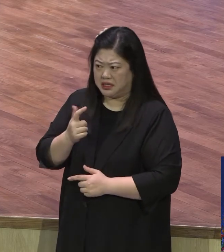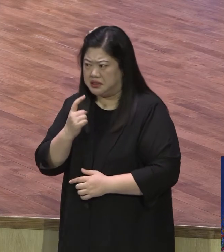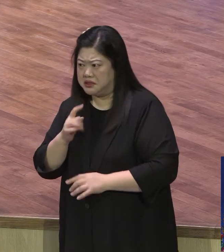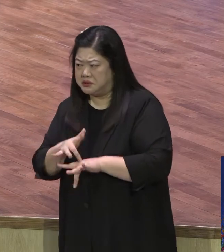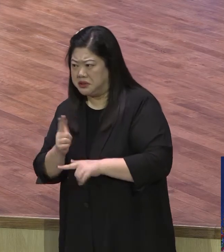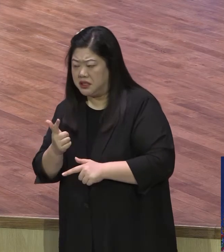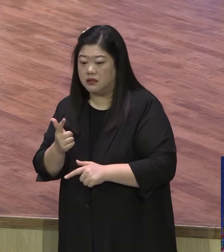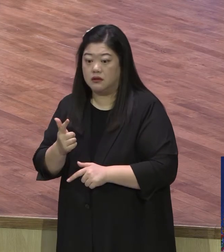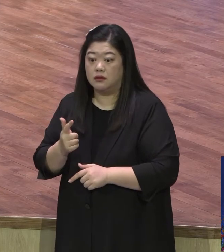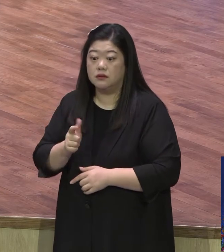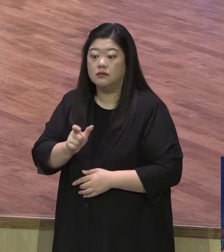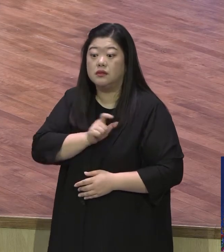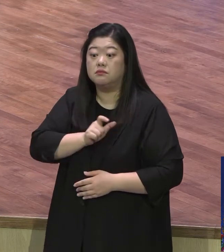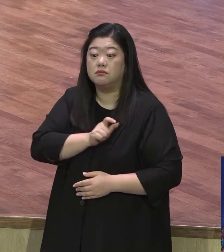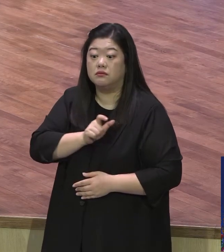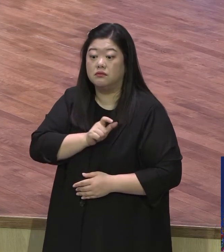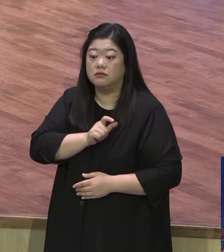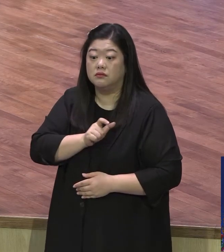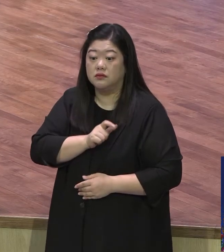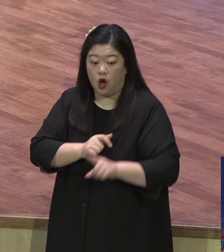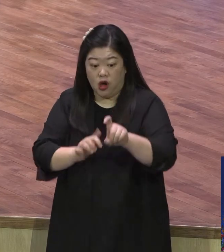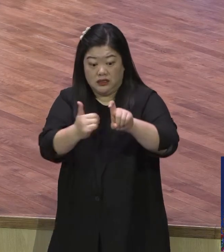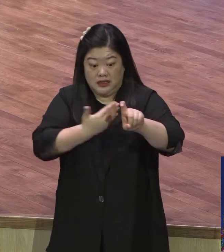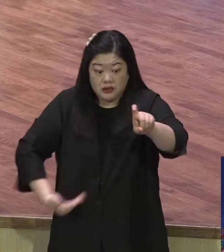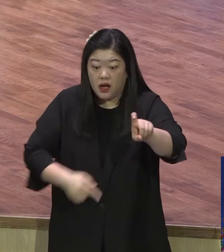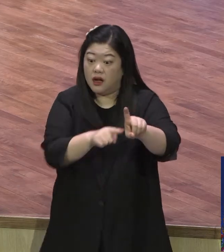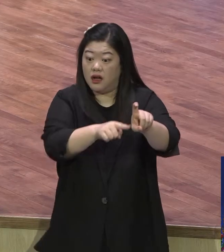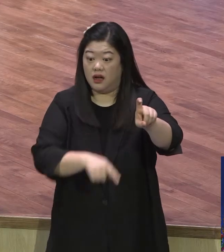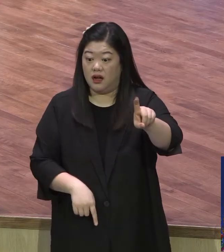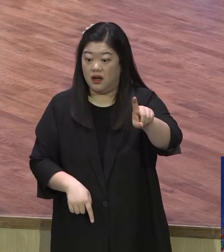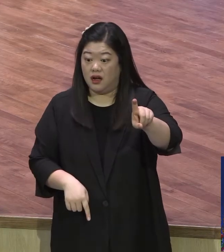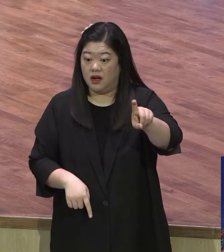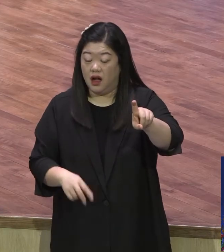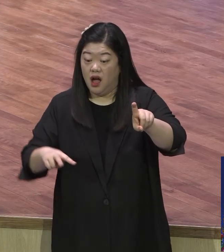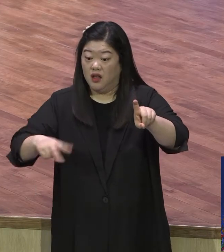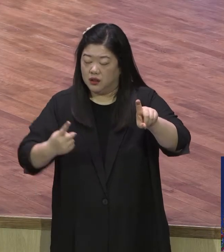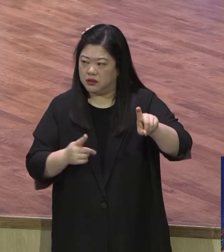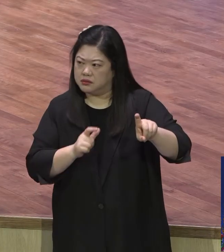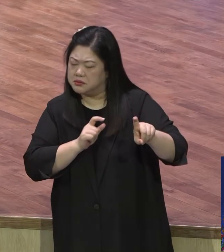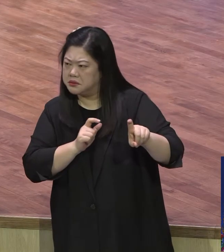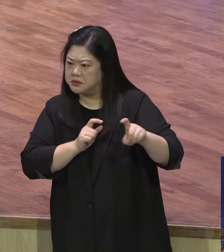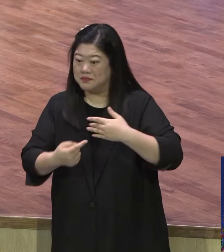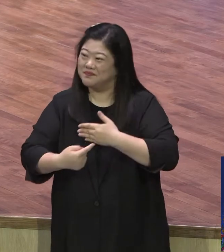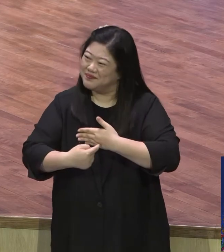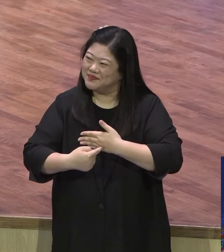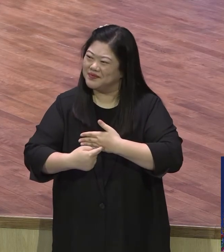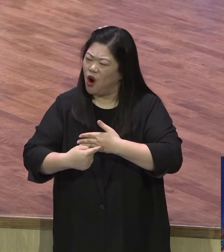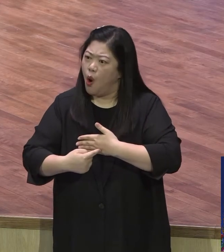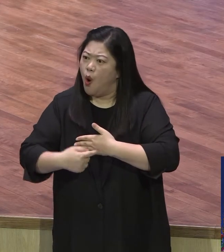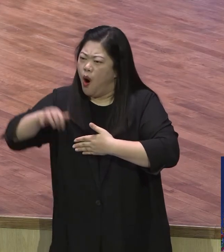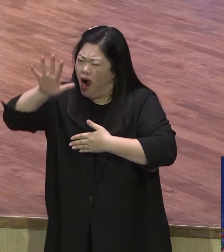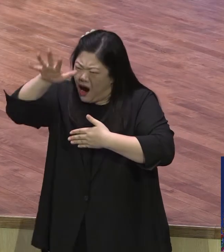실제 부활하신 예수님을 본 제자들이 의심할 정도로 그렇게